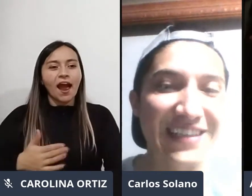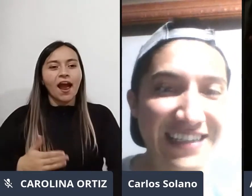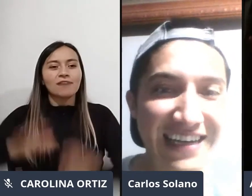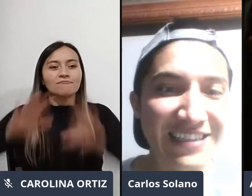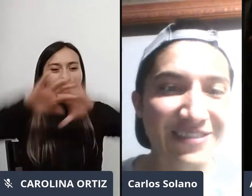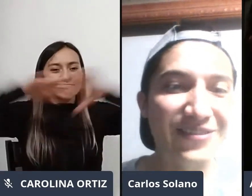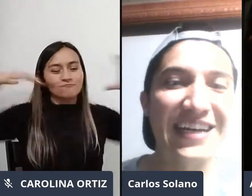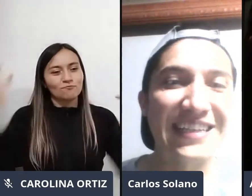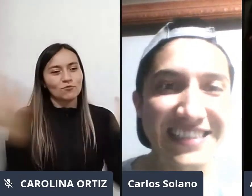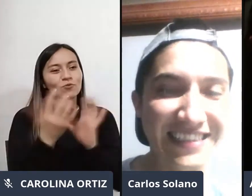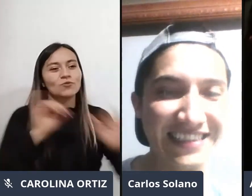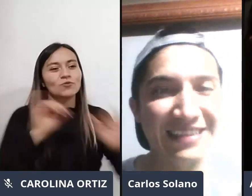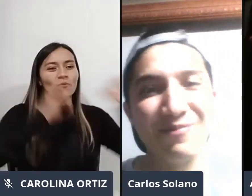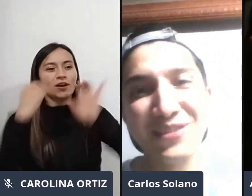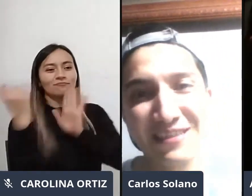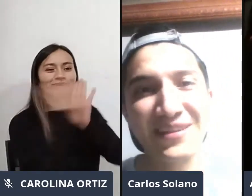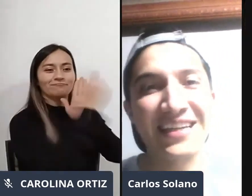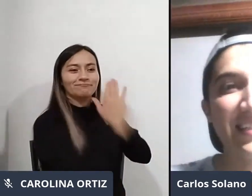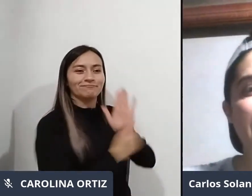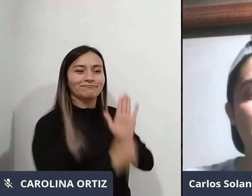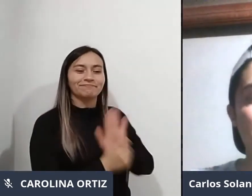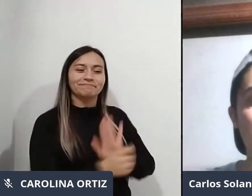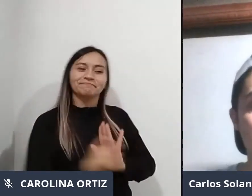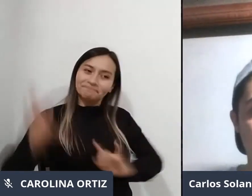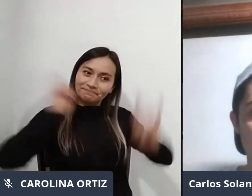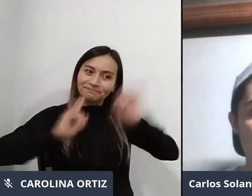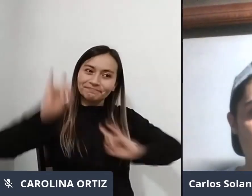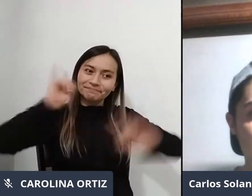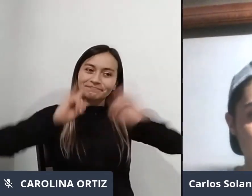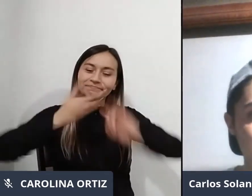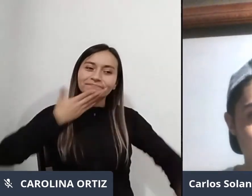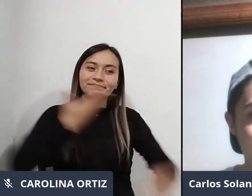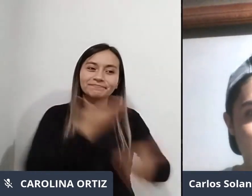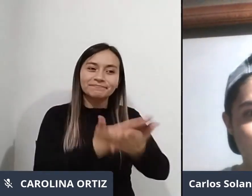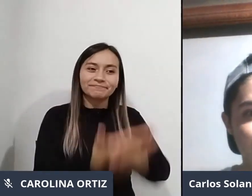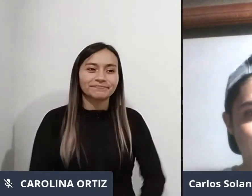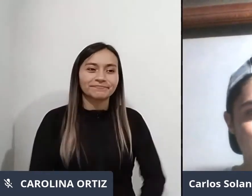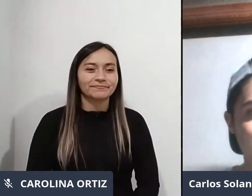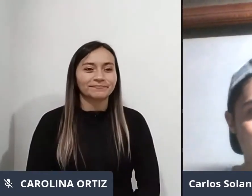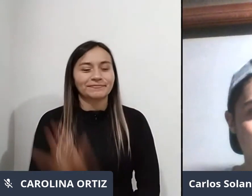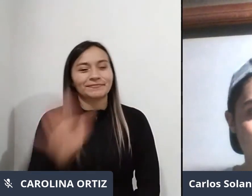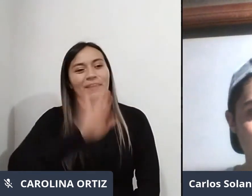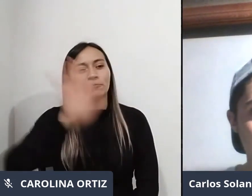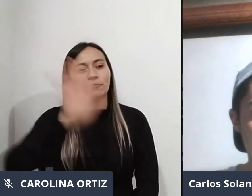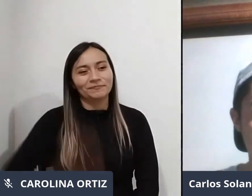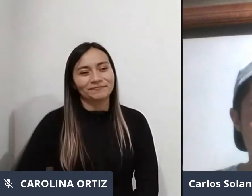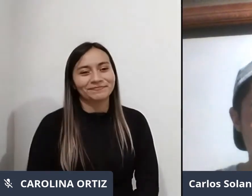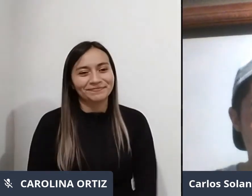que lo escuchen allá desde sus casas, y muchísimas gracias. Chao.